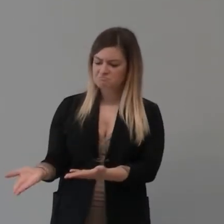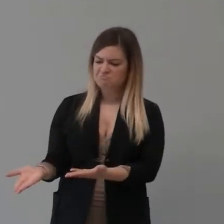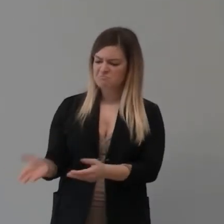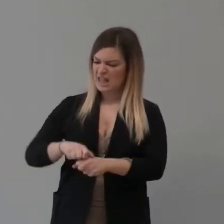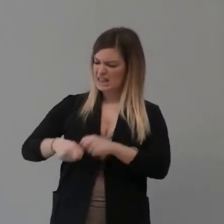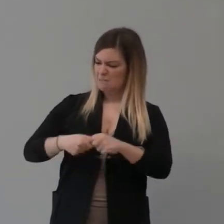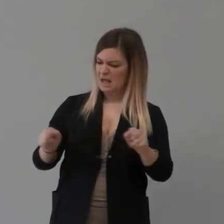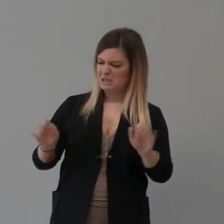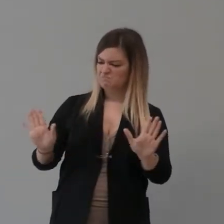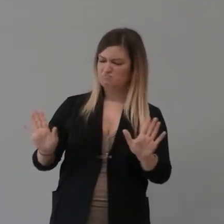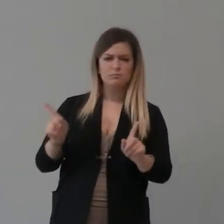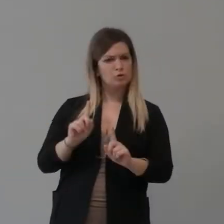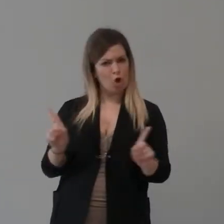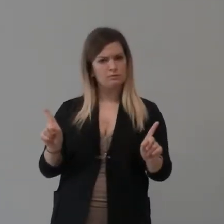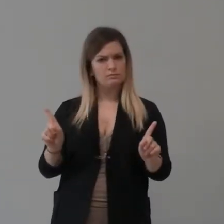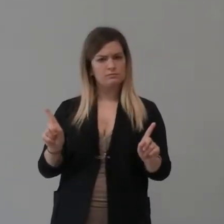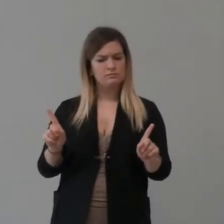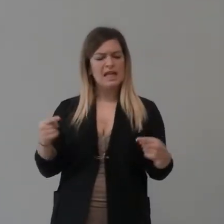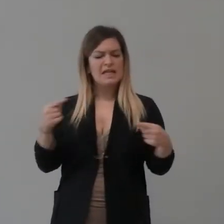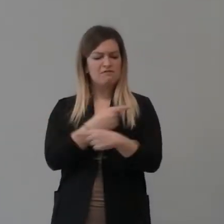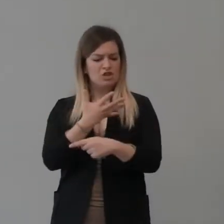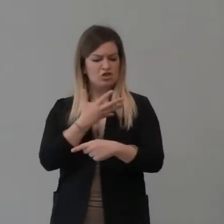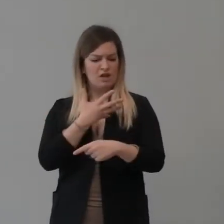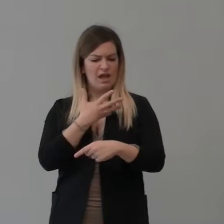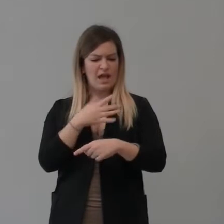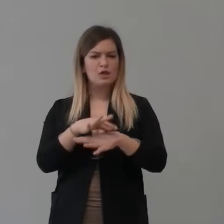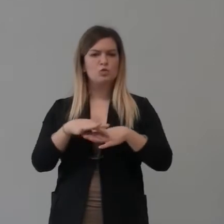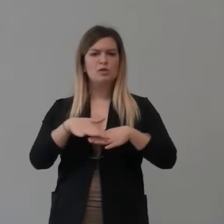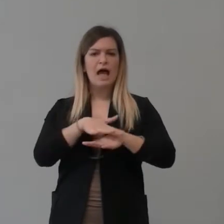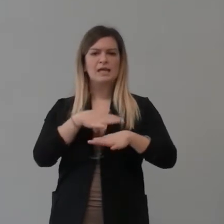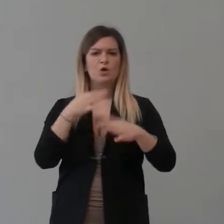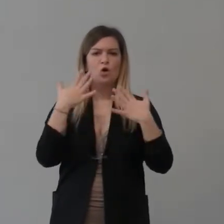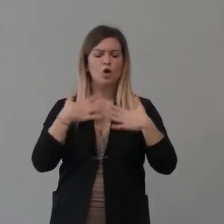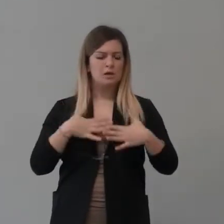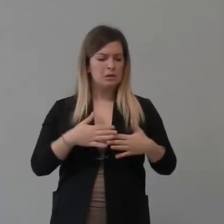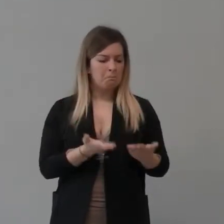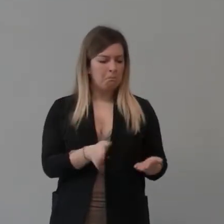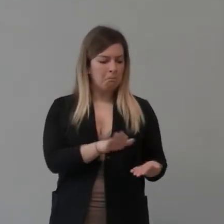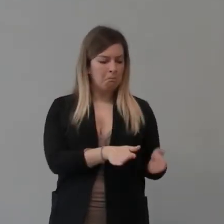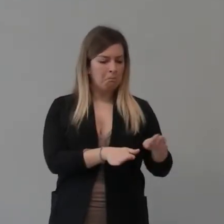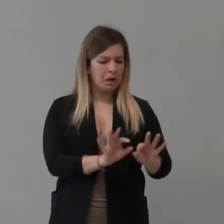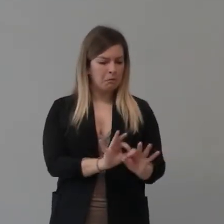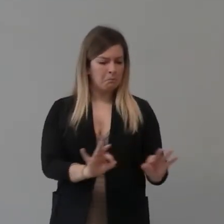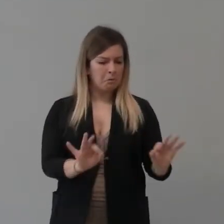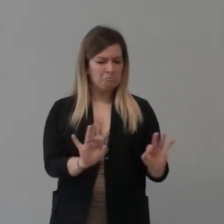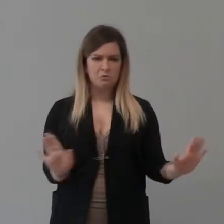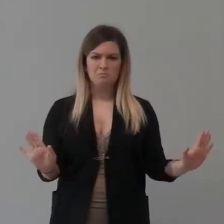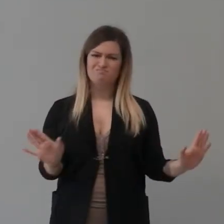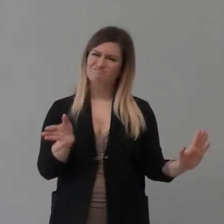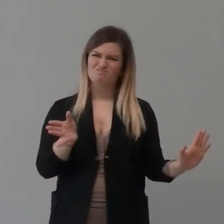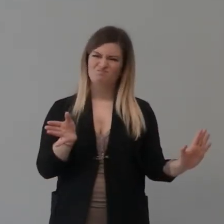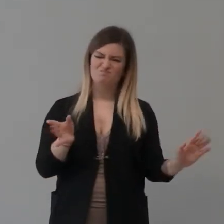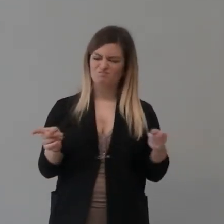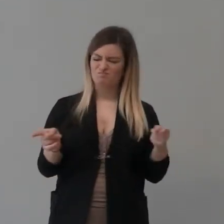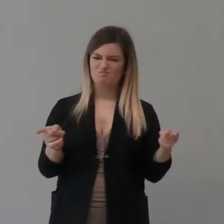strappate, mentre il sudario è dall'altra parte, piegato e riposto. Che strano.